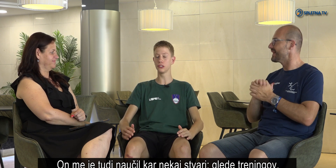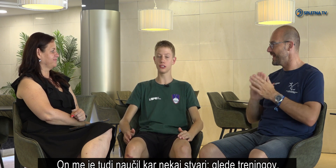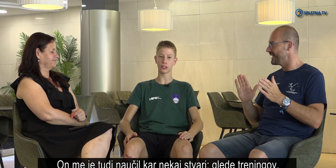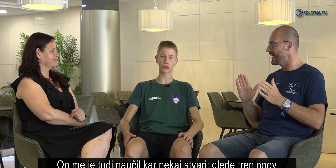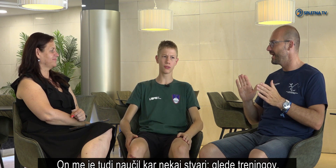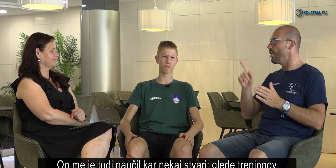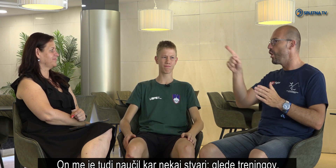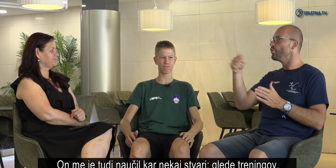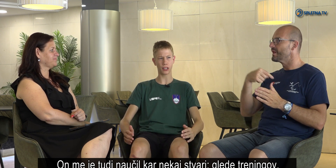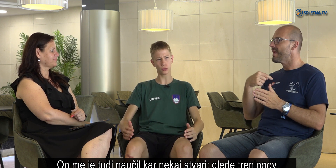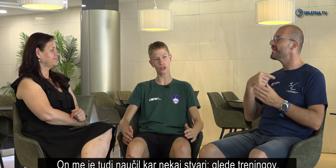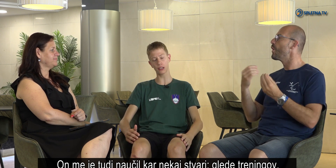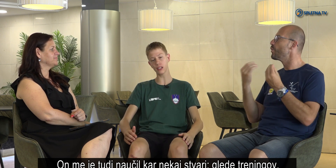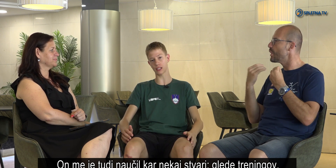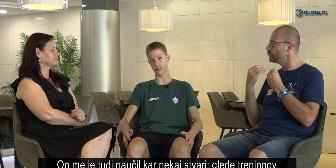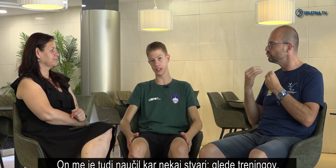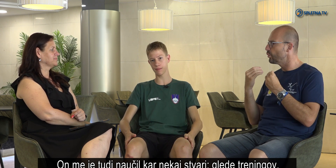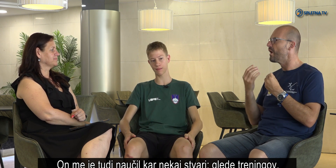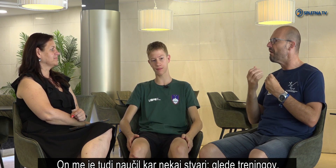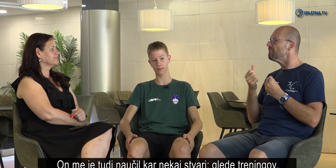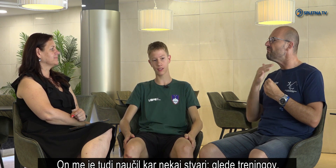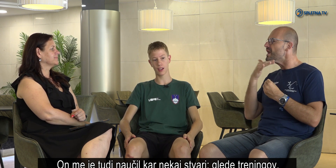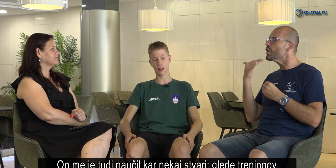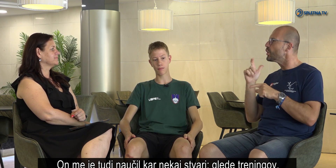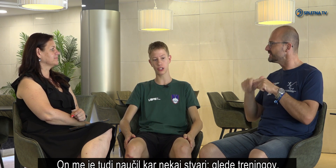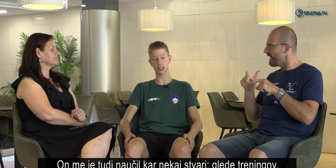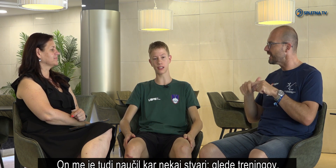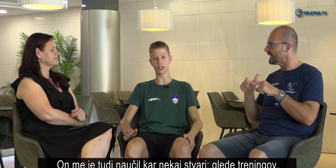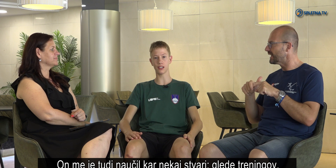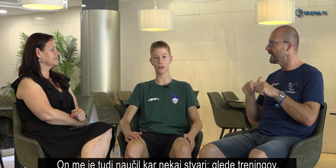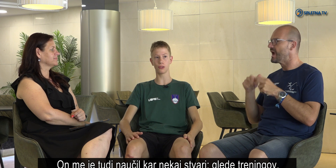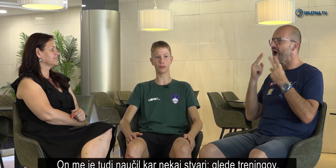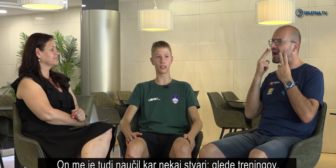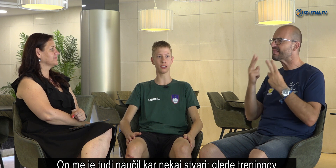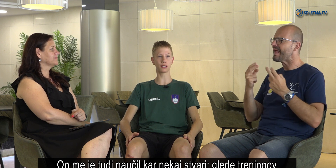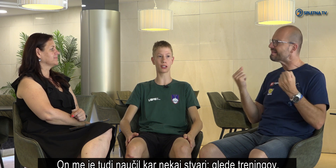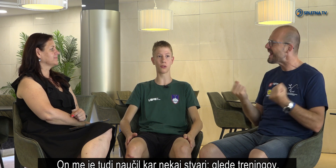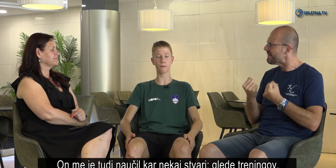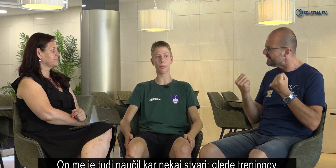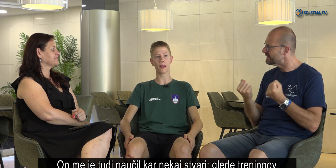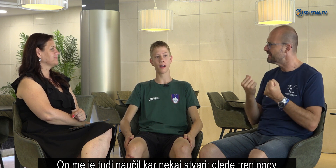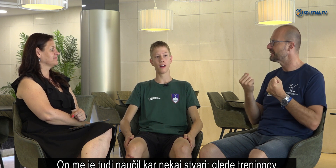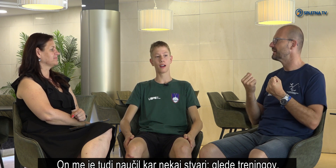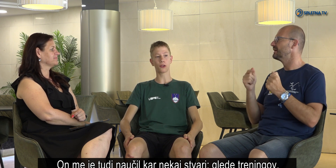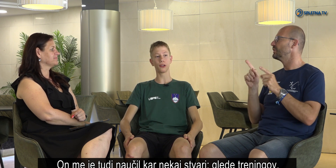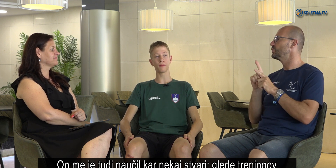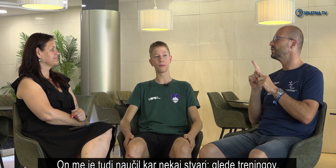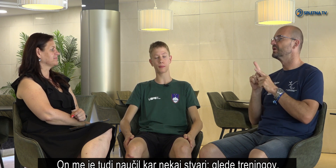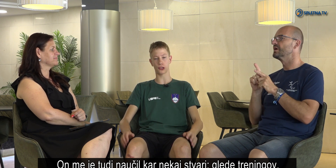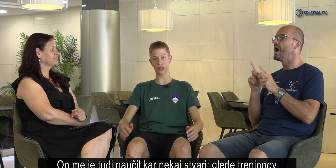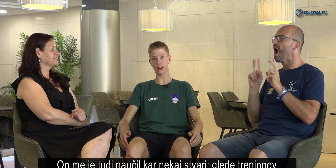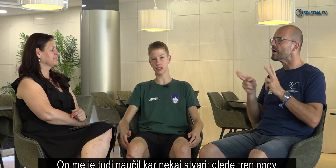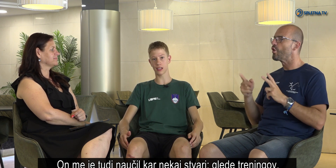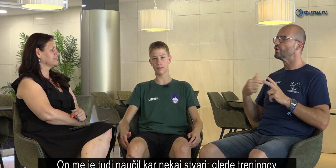On me tudi je naučil kar nekaj stvari, pač glede treningov, glede tako, kako naj